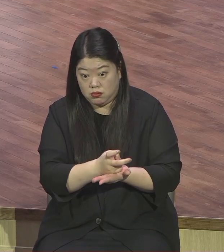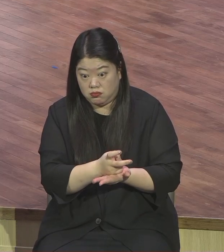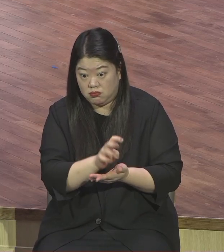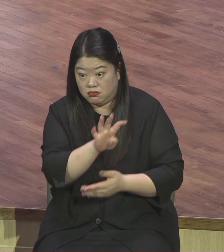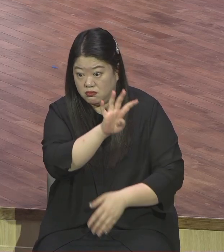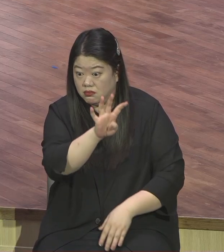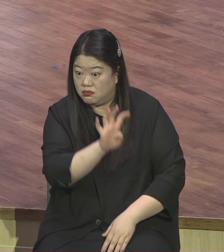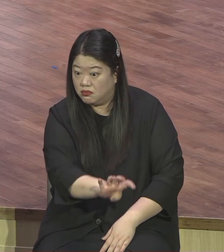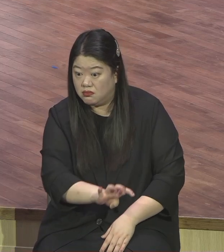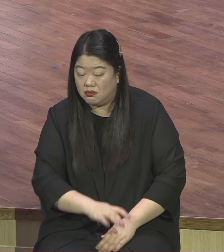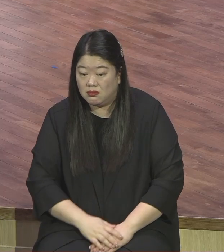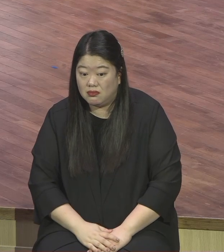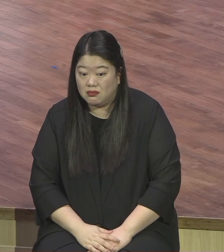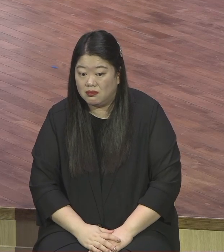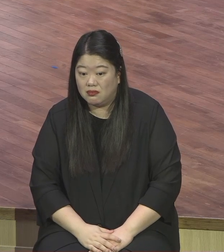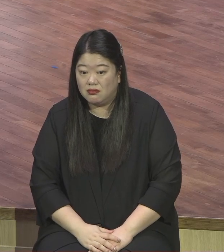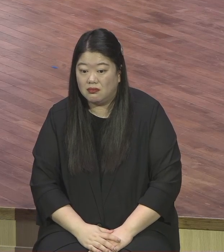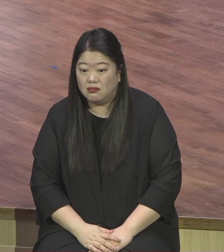율법이.